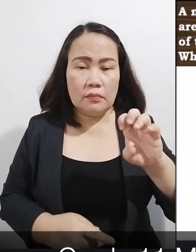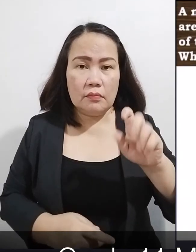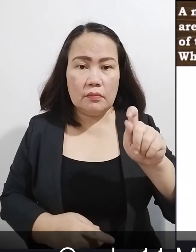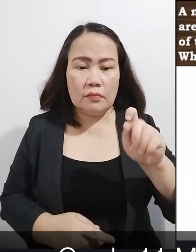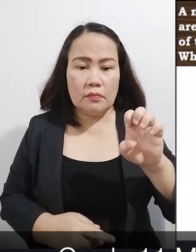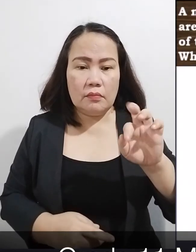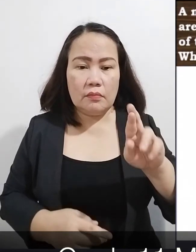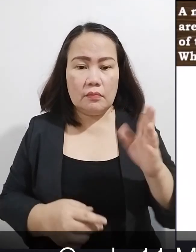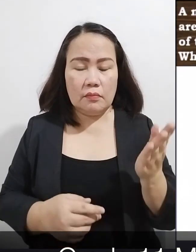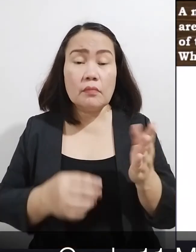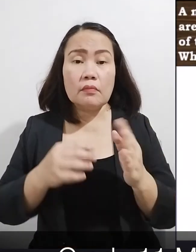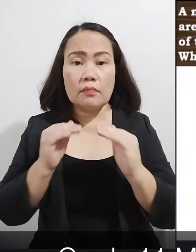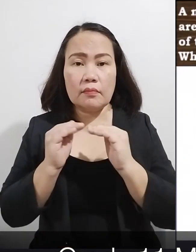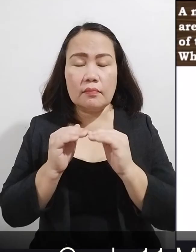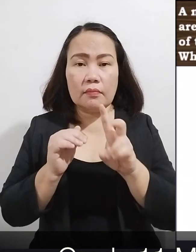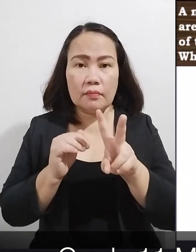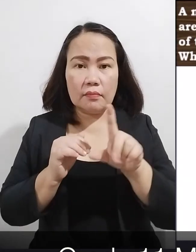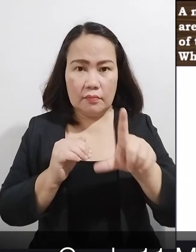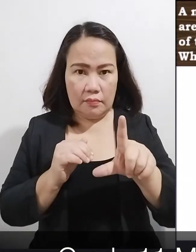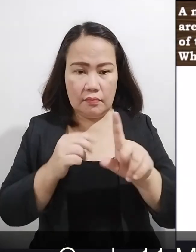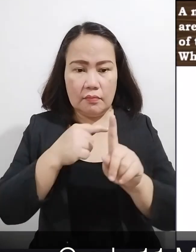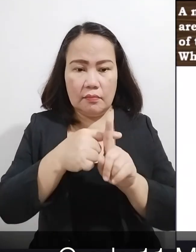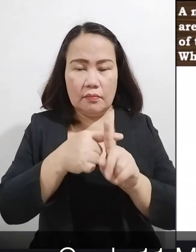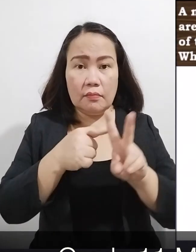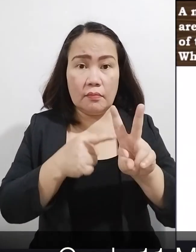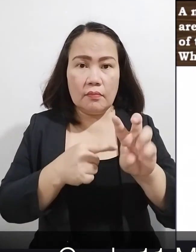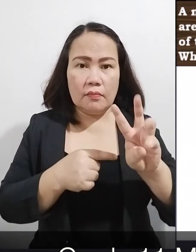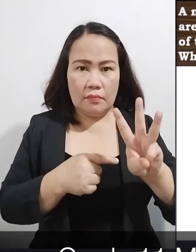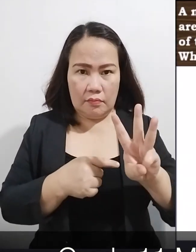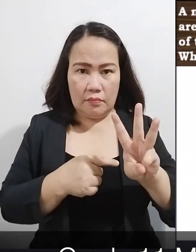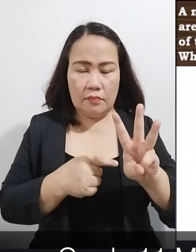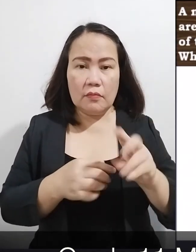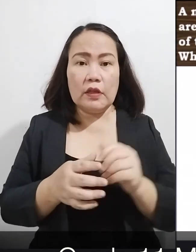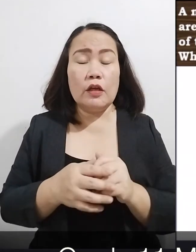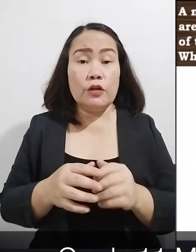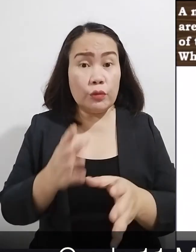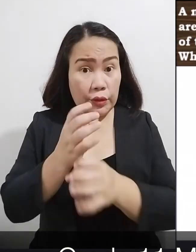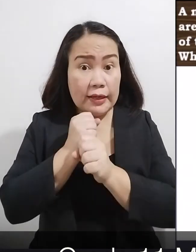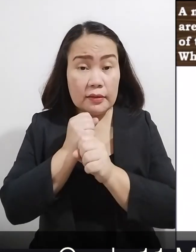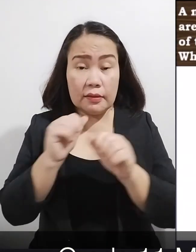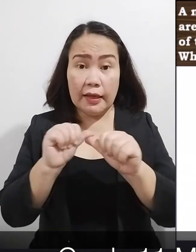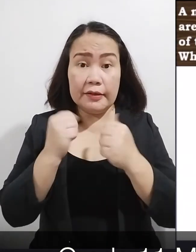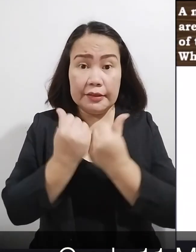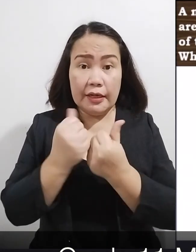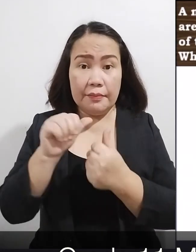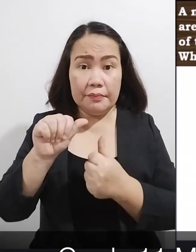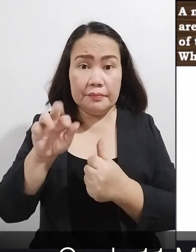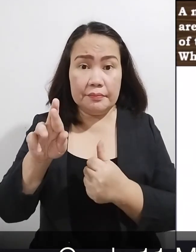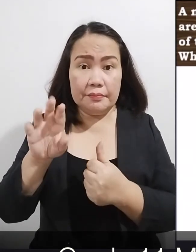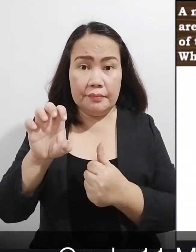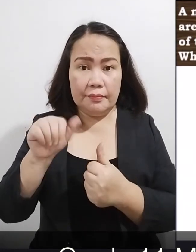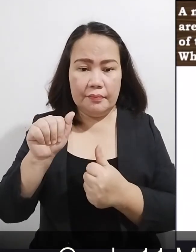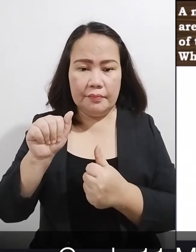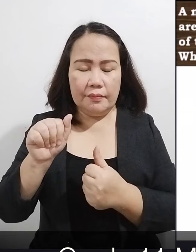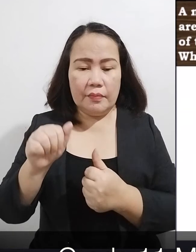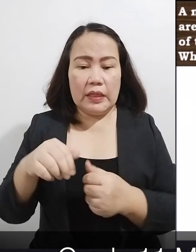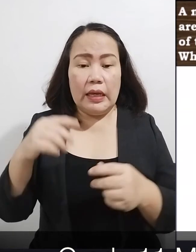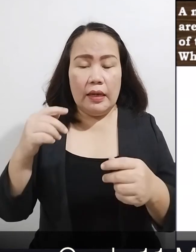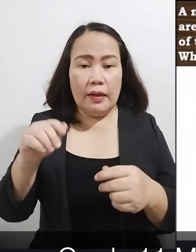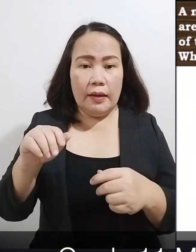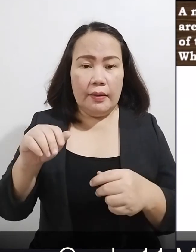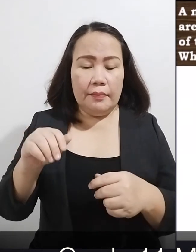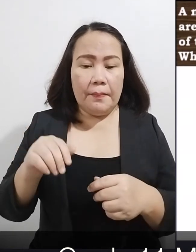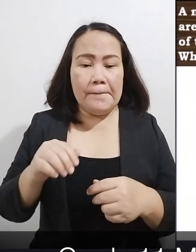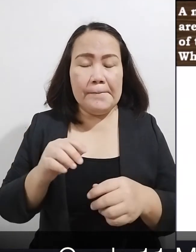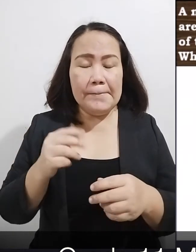P ay equal sa 2L plus 2 width. At para makuha ang area or yung A, kailangan natin i-multiply